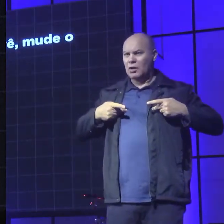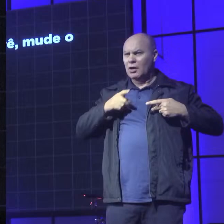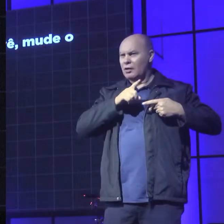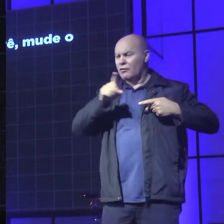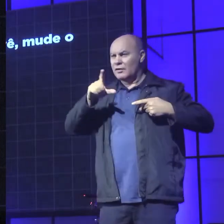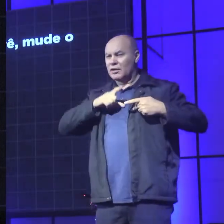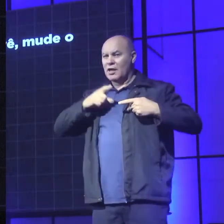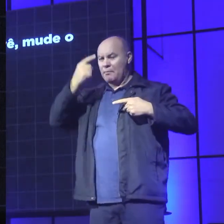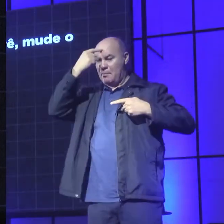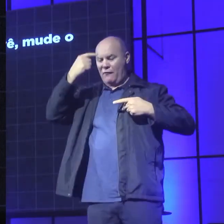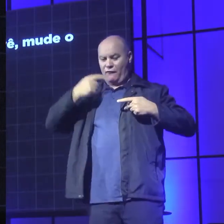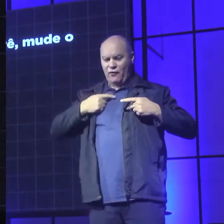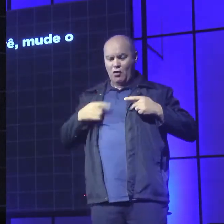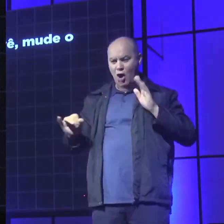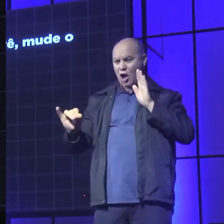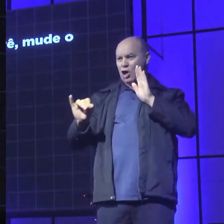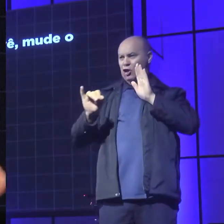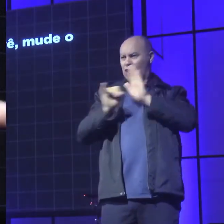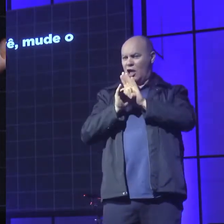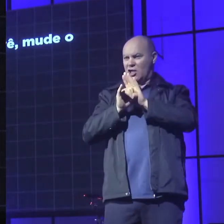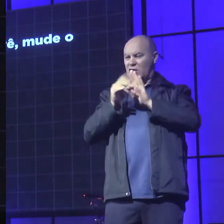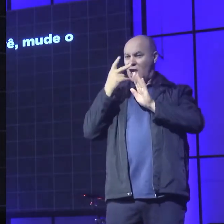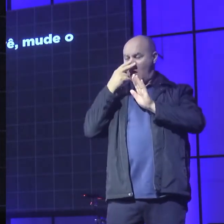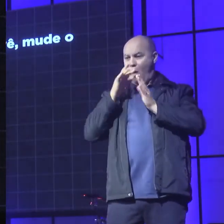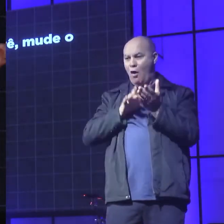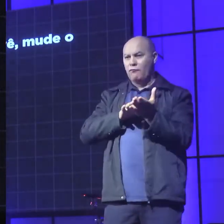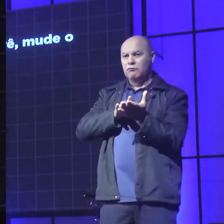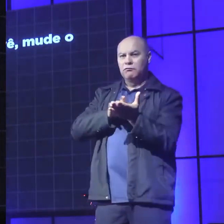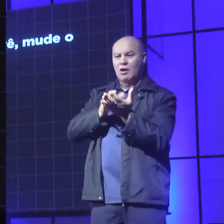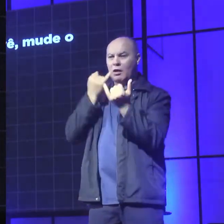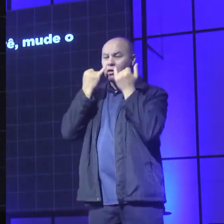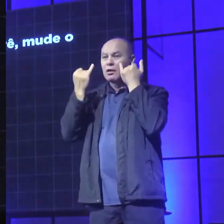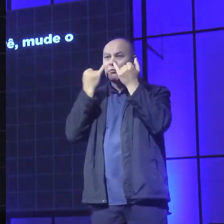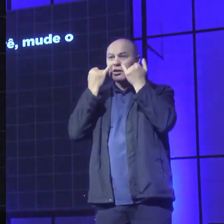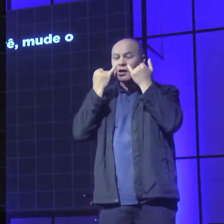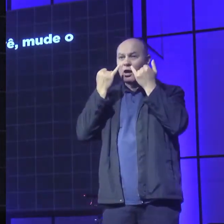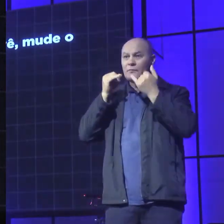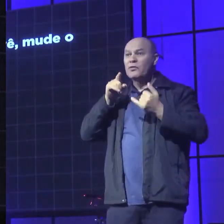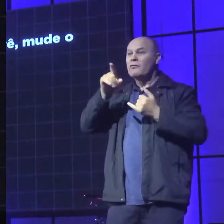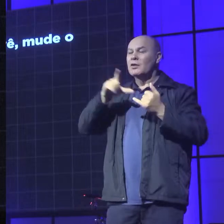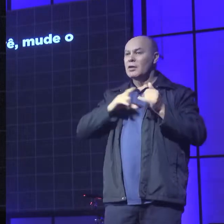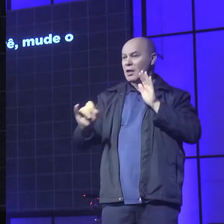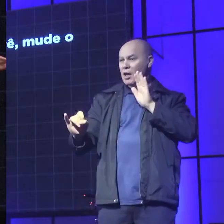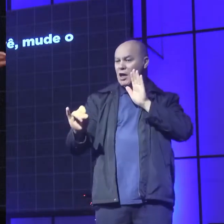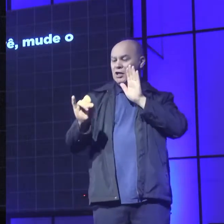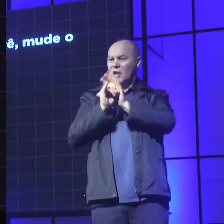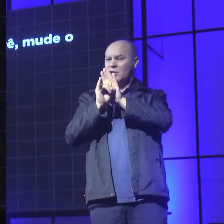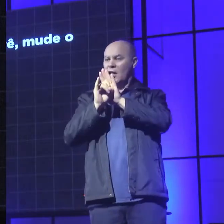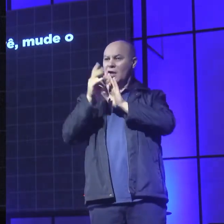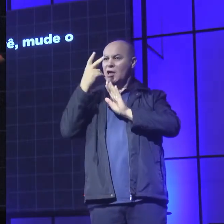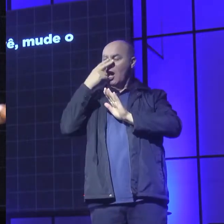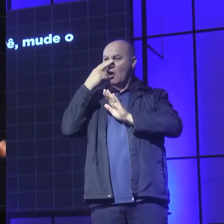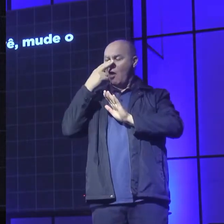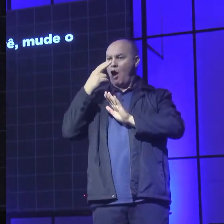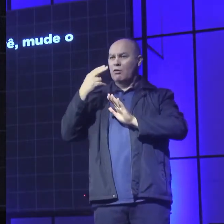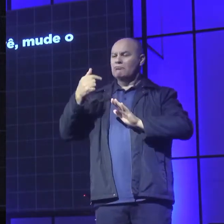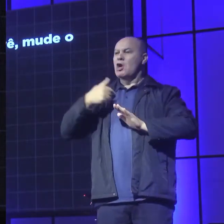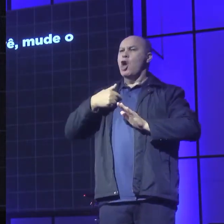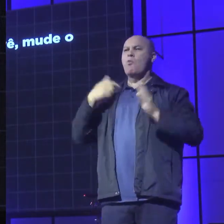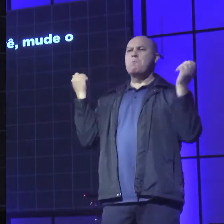um Deus, você pode tudo. É como aquele slogan do caminhão que eu falei, você pode, você